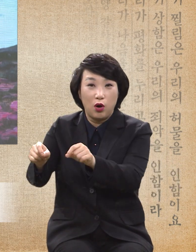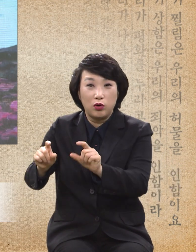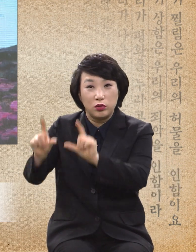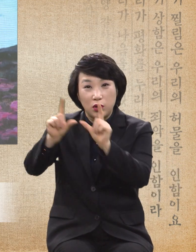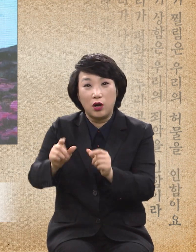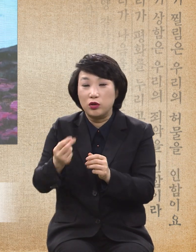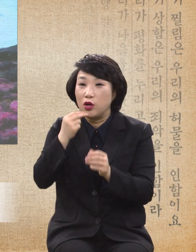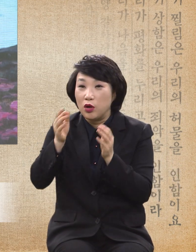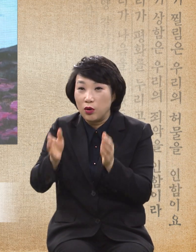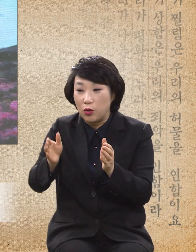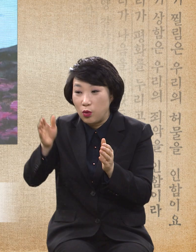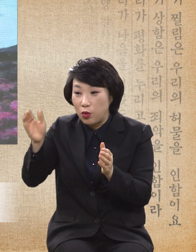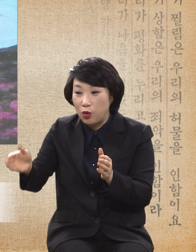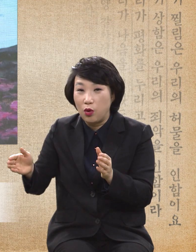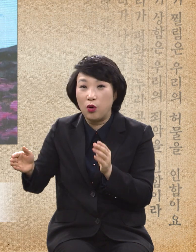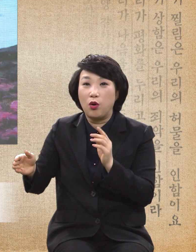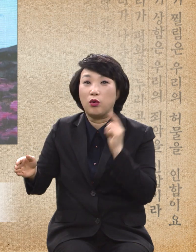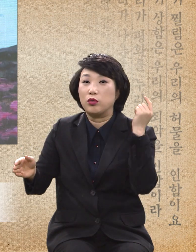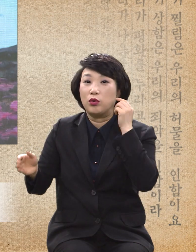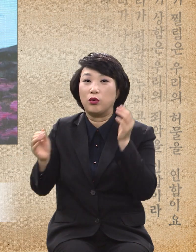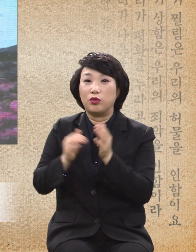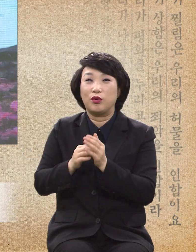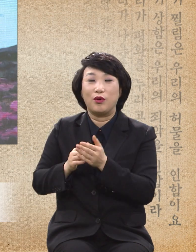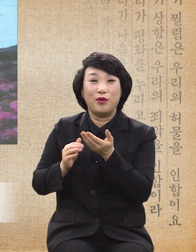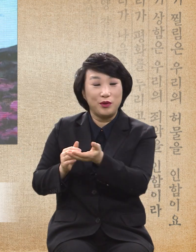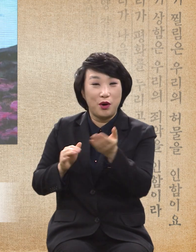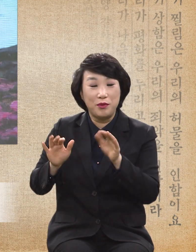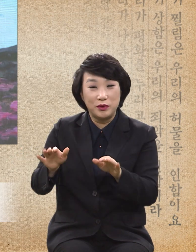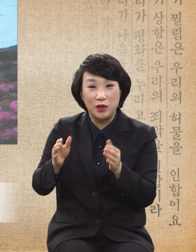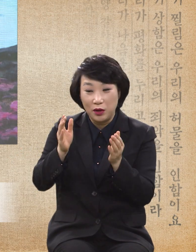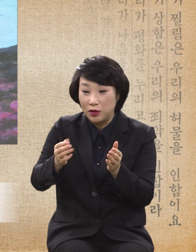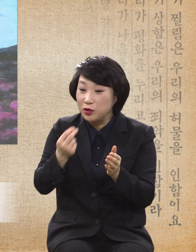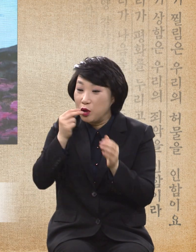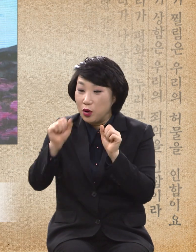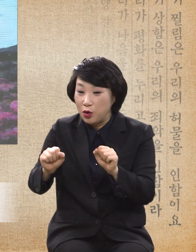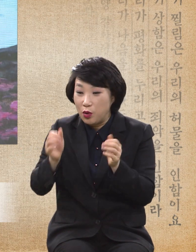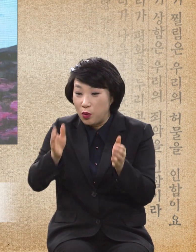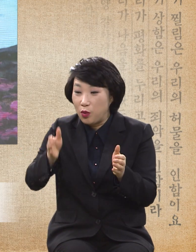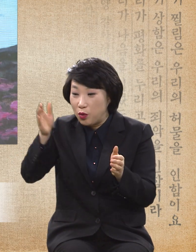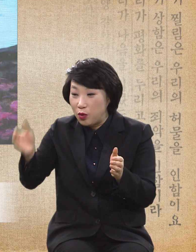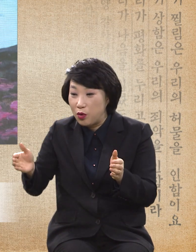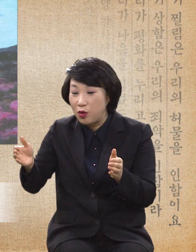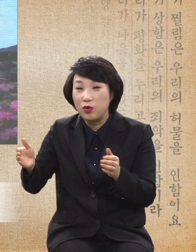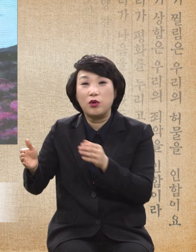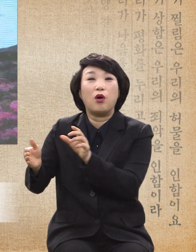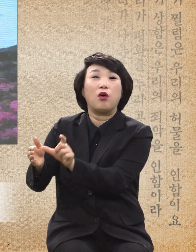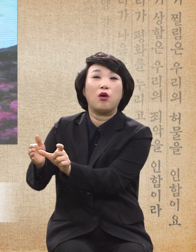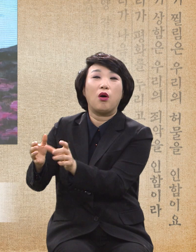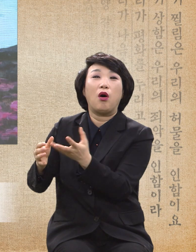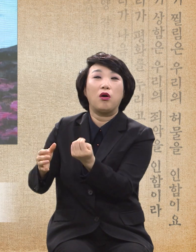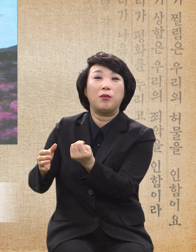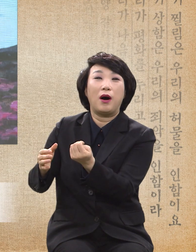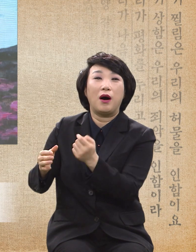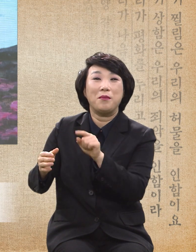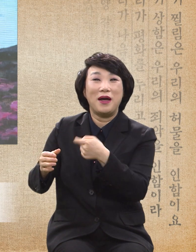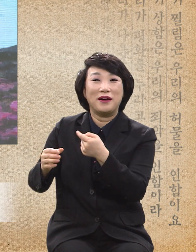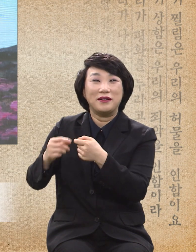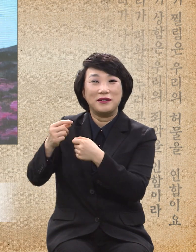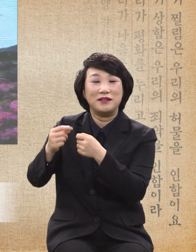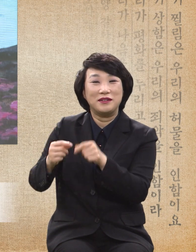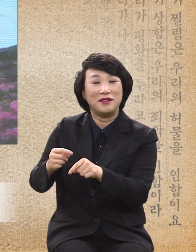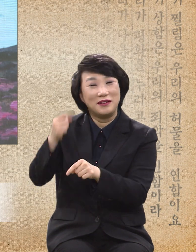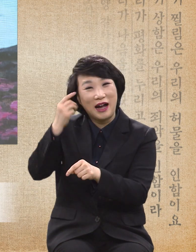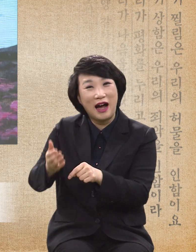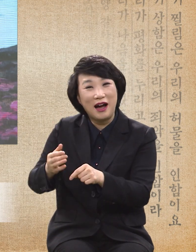얼마나 더 살겠어요? 100년? 그 다음에는 어떨 거예요? 그래서 우리에게는 영생이 있는